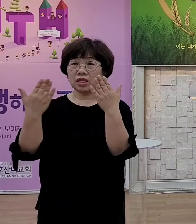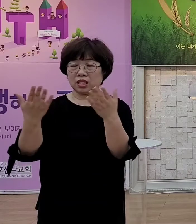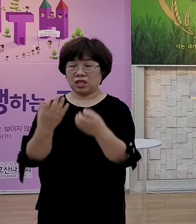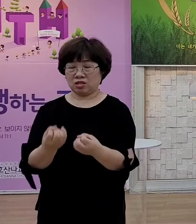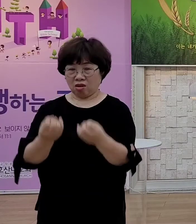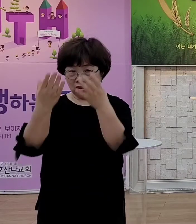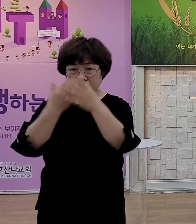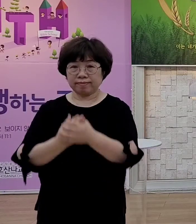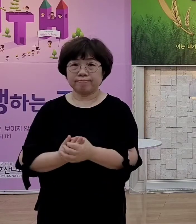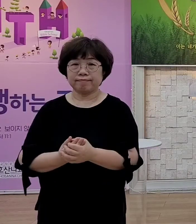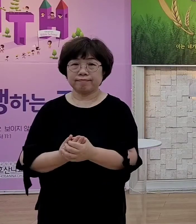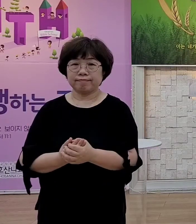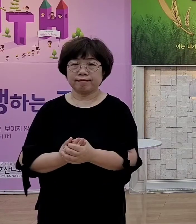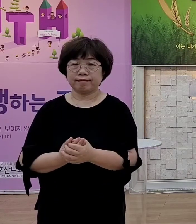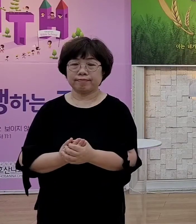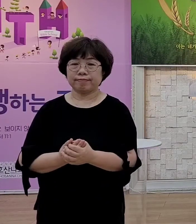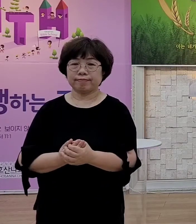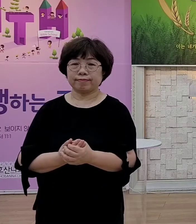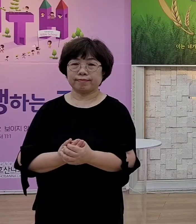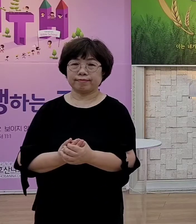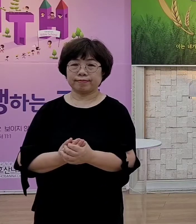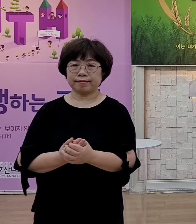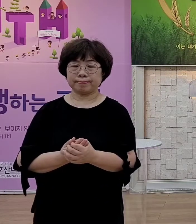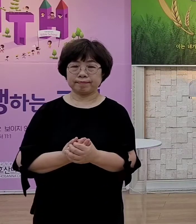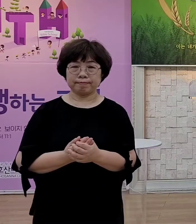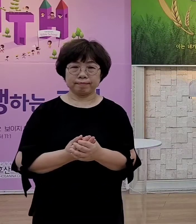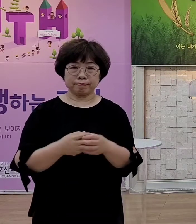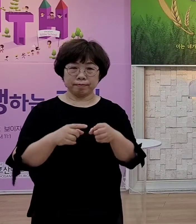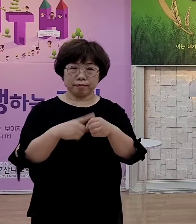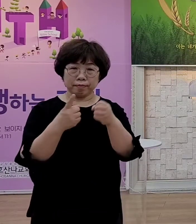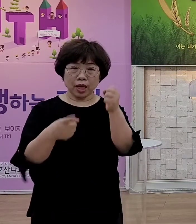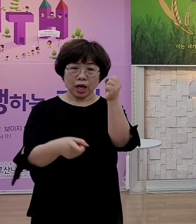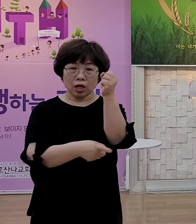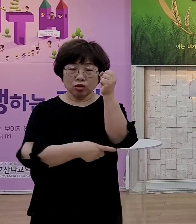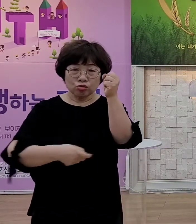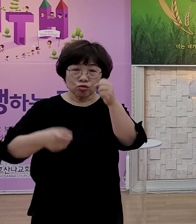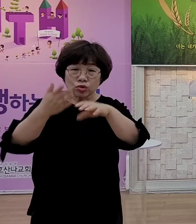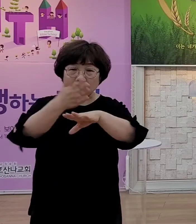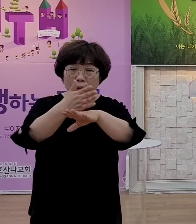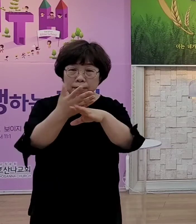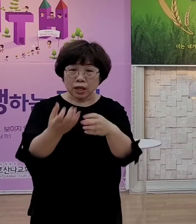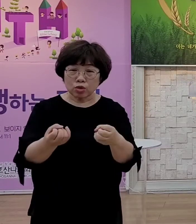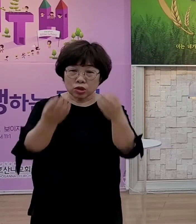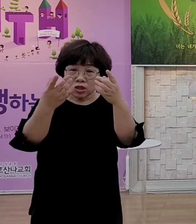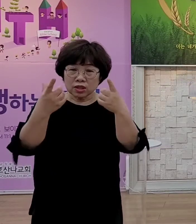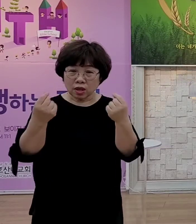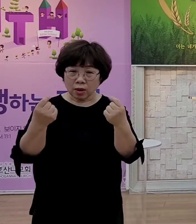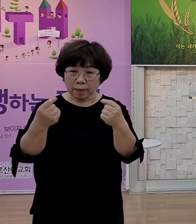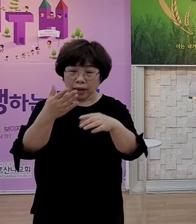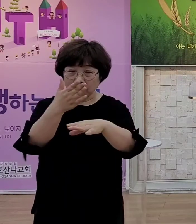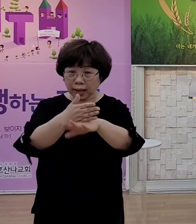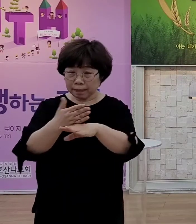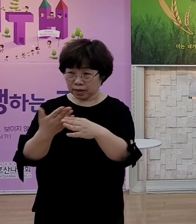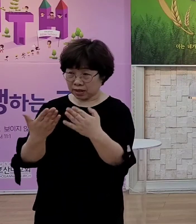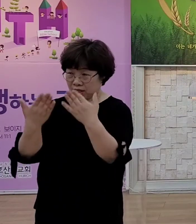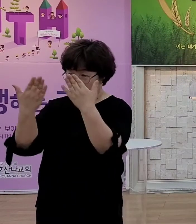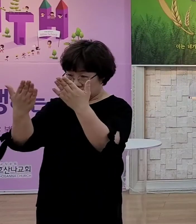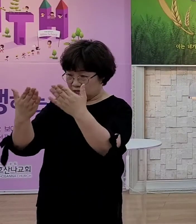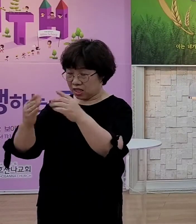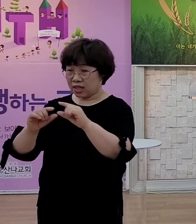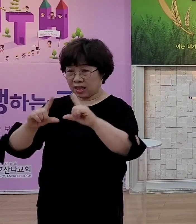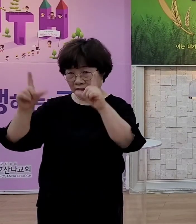맥추감사절이죠. 그래서 감사를 드리는 절기다라고 할 수 있습니다. 여러분,